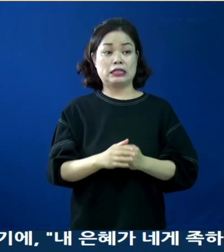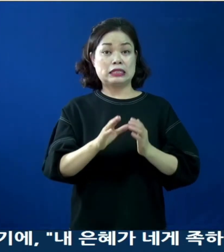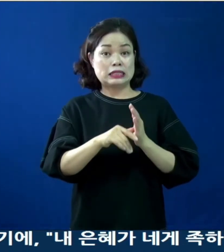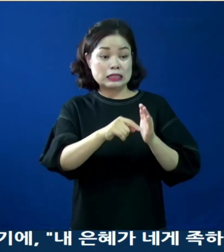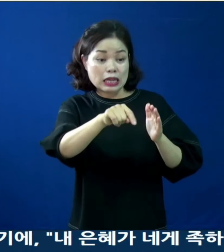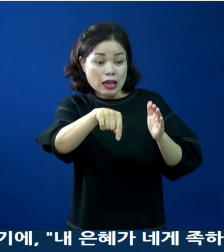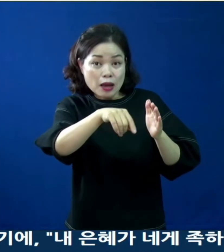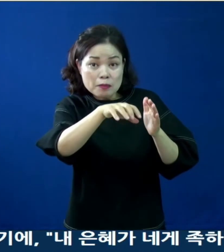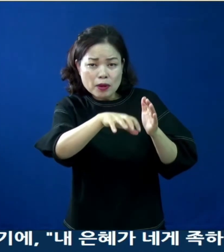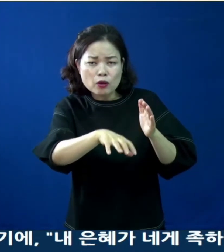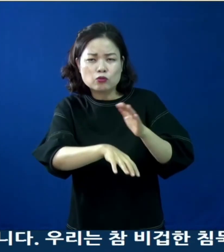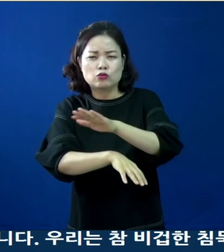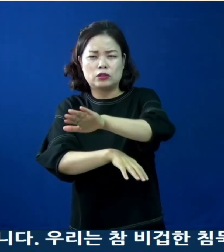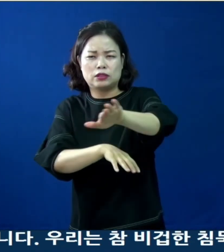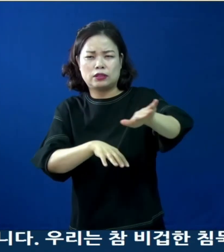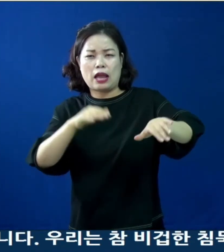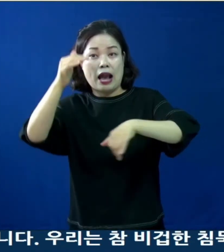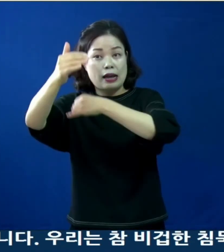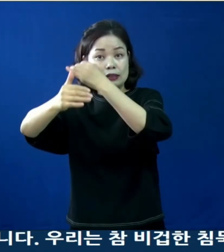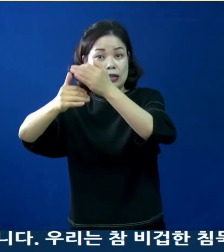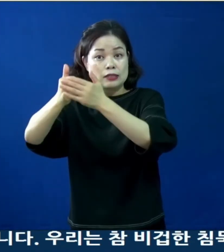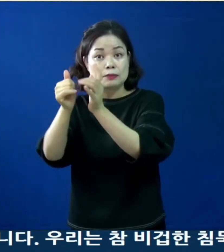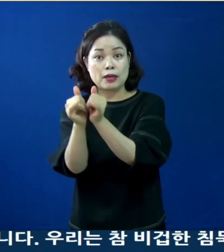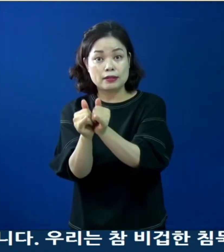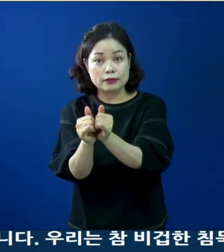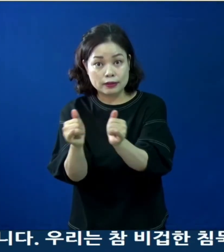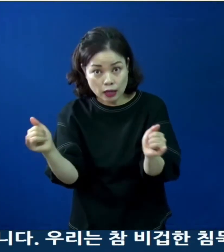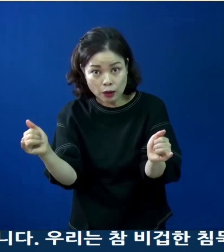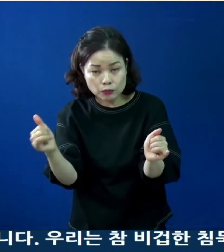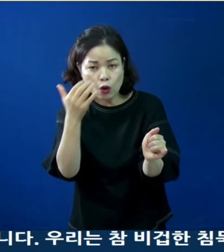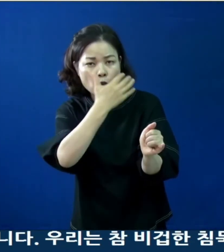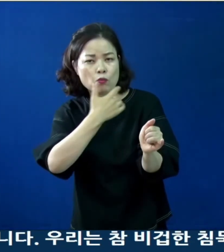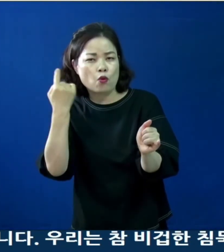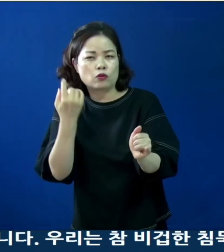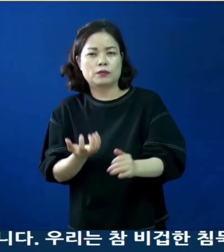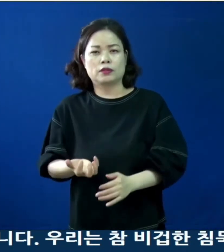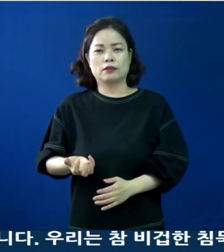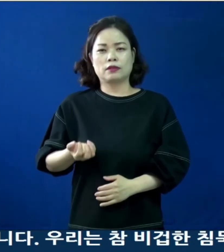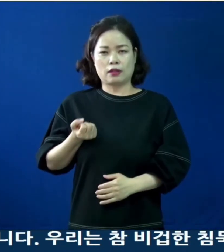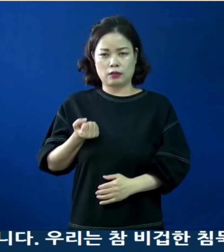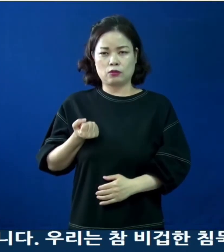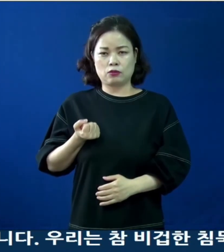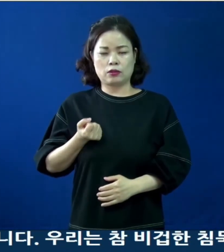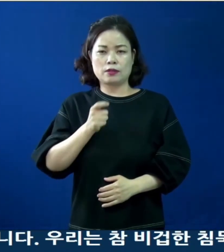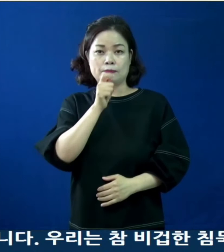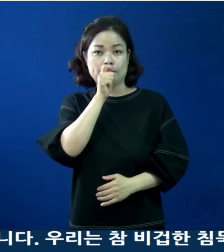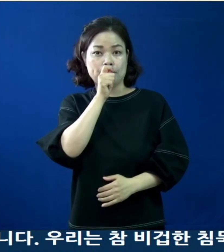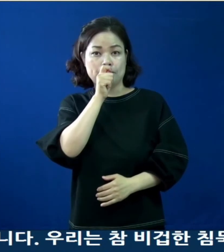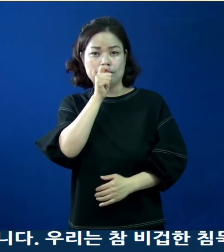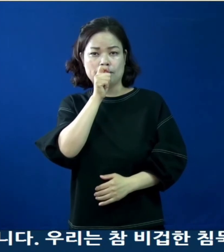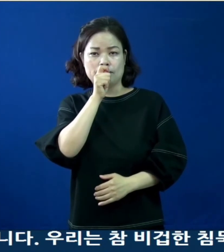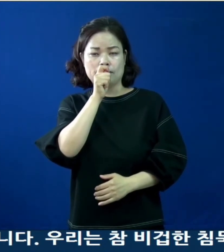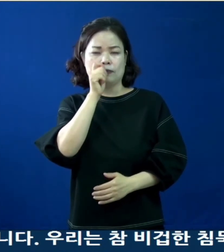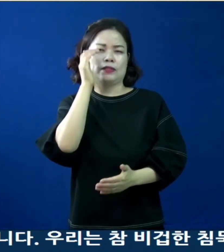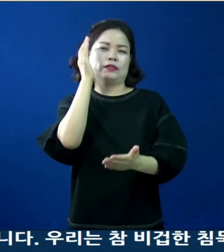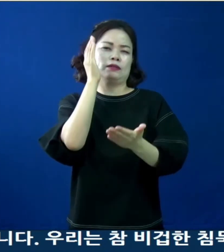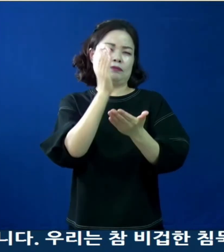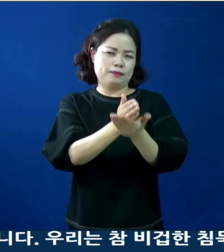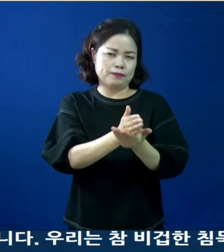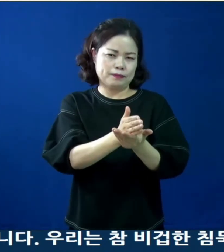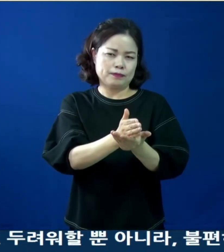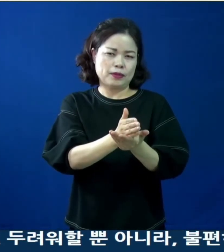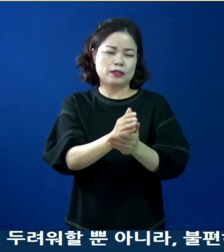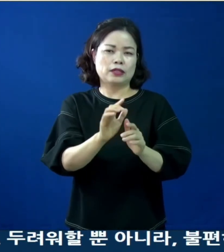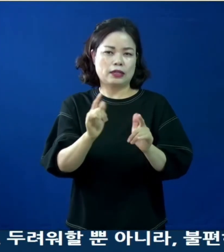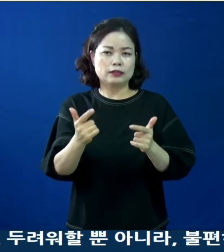앞에 우리가 하나님의 사람으로서 복음을 가지고 침묵하지 않을 때는 침묵하지 아니할 수